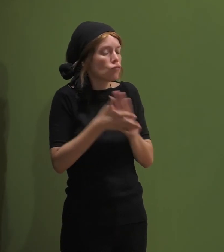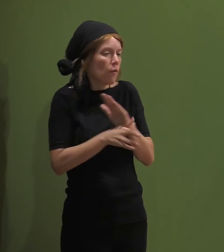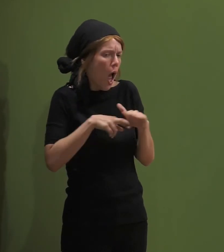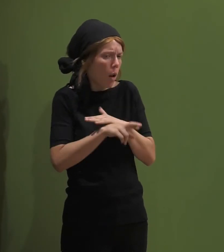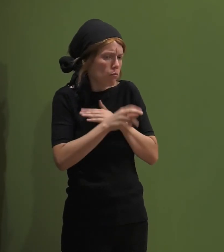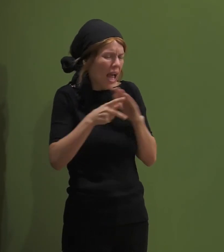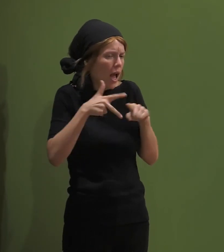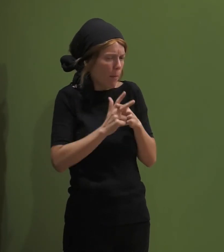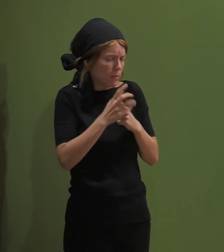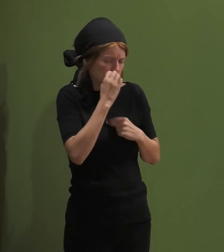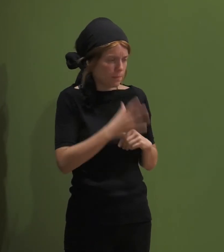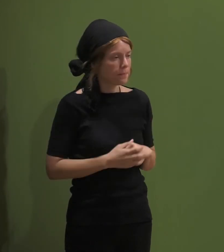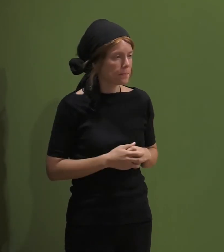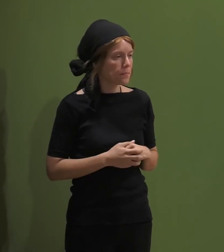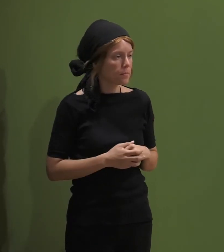ejemplo, ¿no?